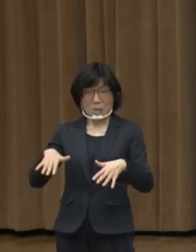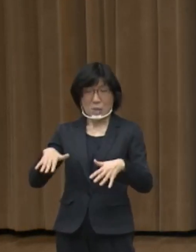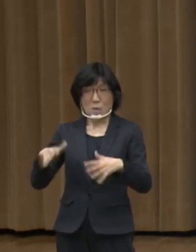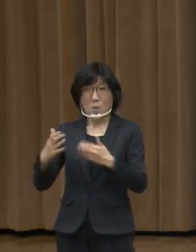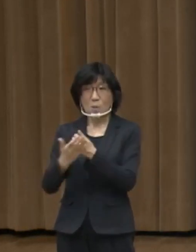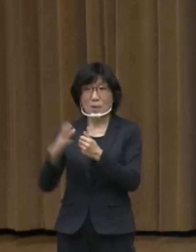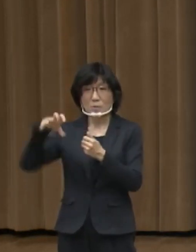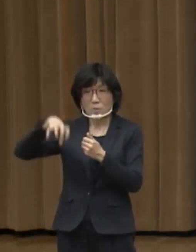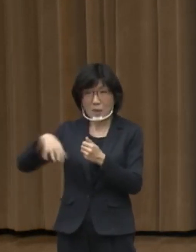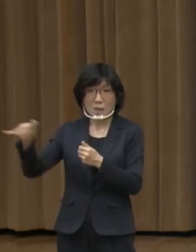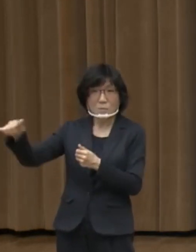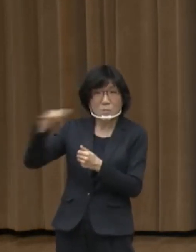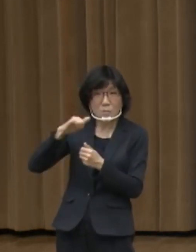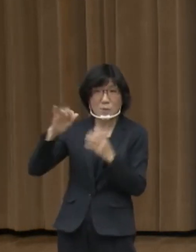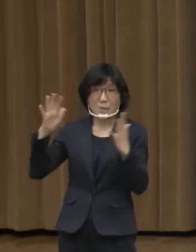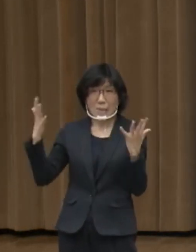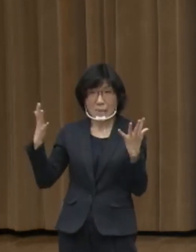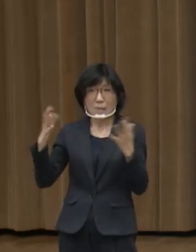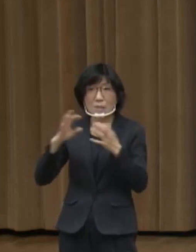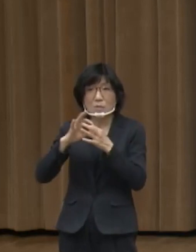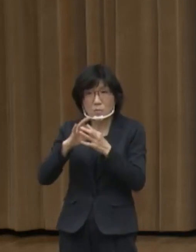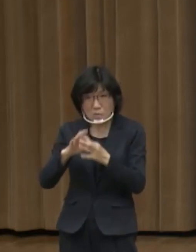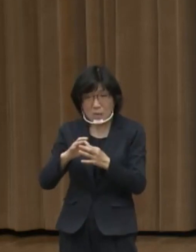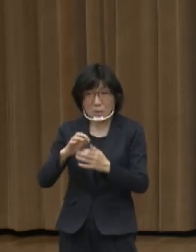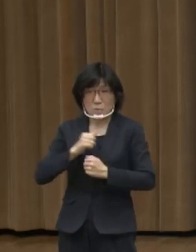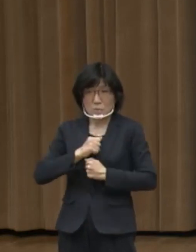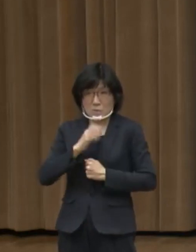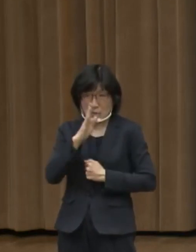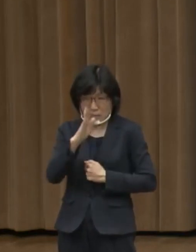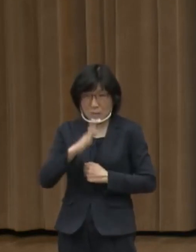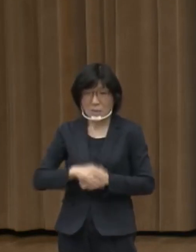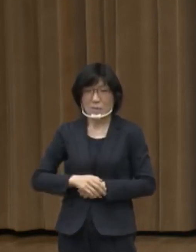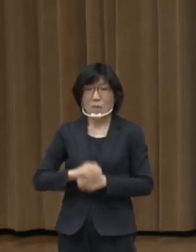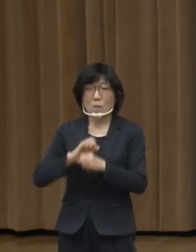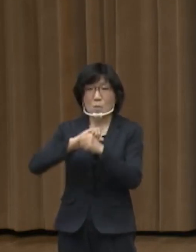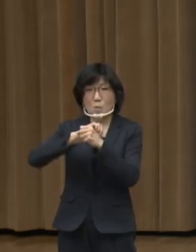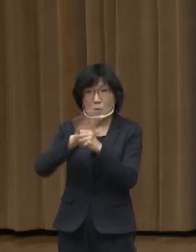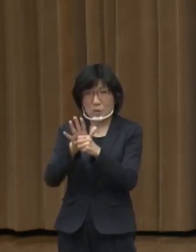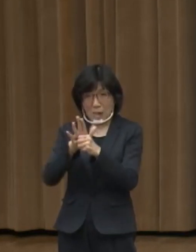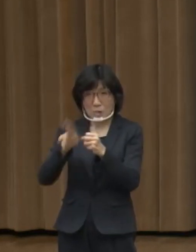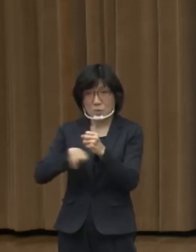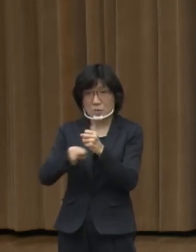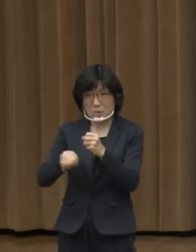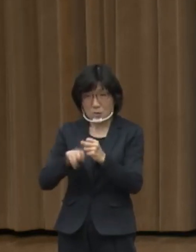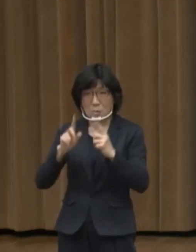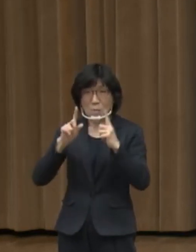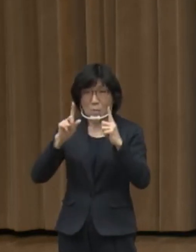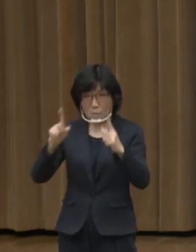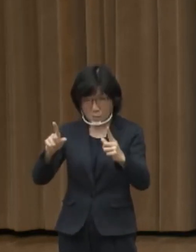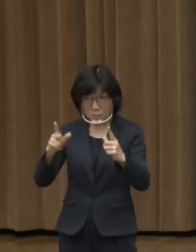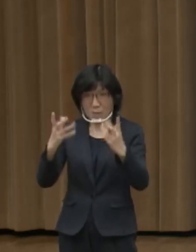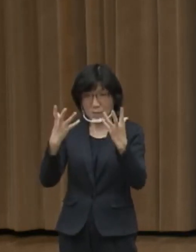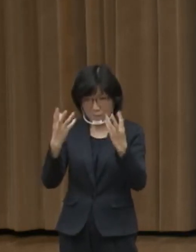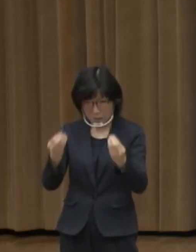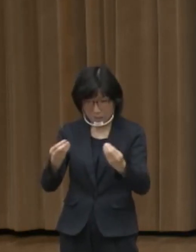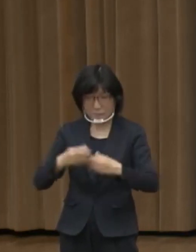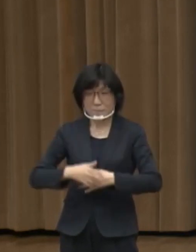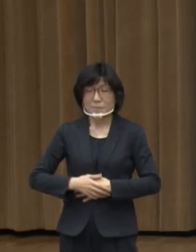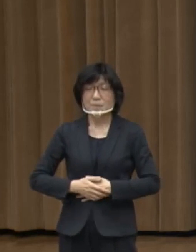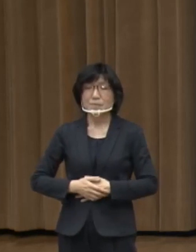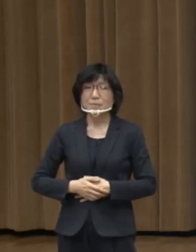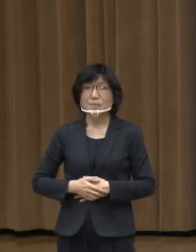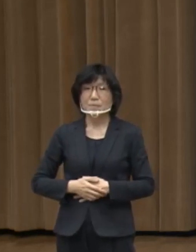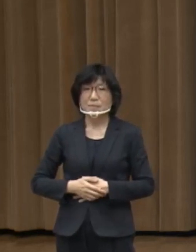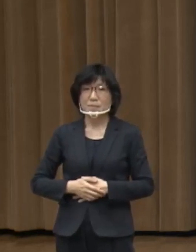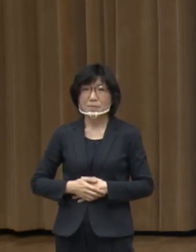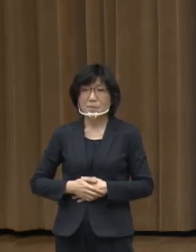ありません。ぜひご注意いただきたいと思います。新型コロナウイルス感染症対策についての報告は以上であります。次